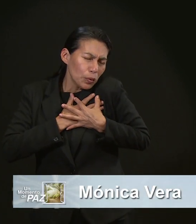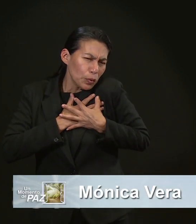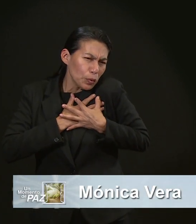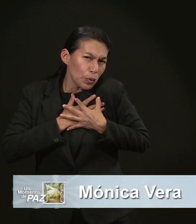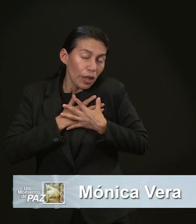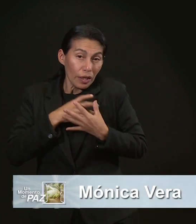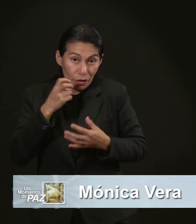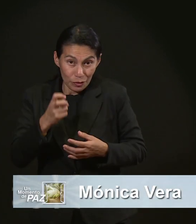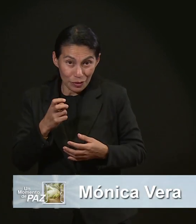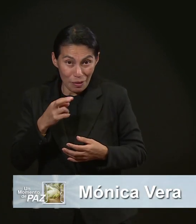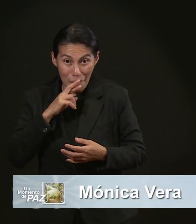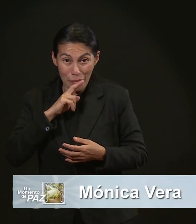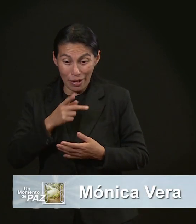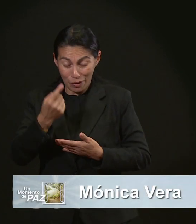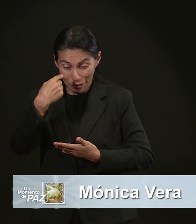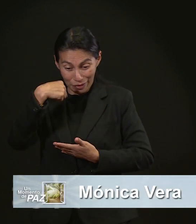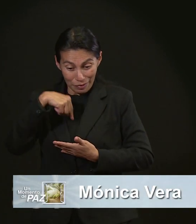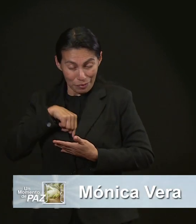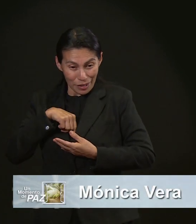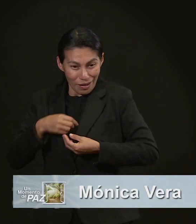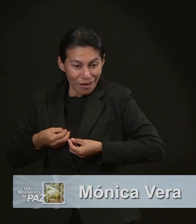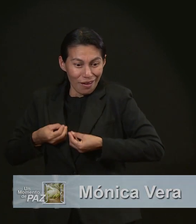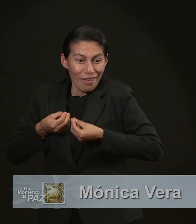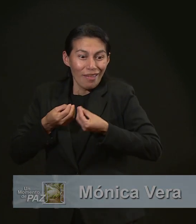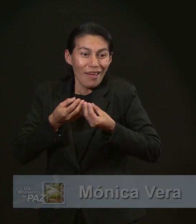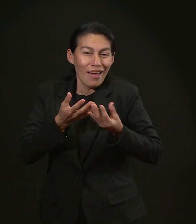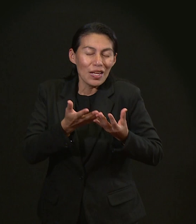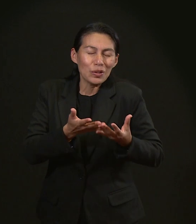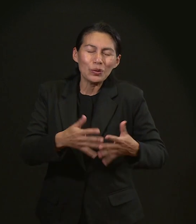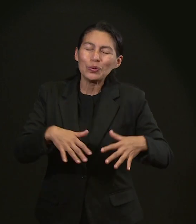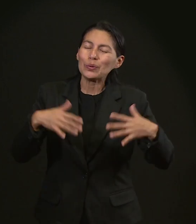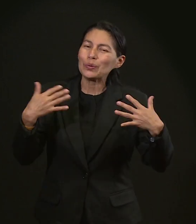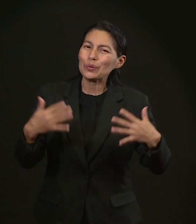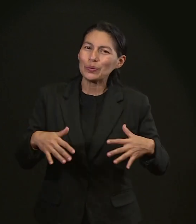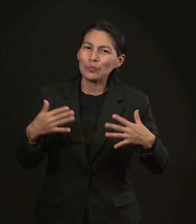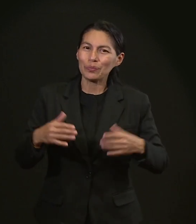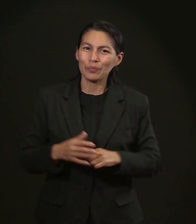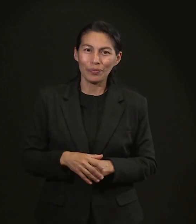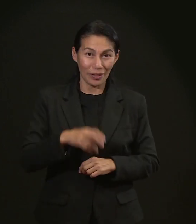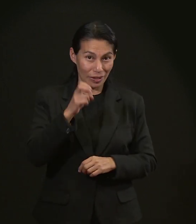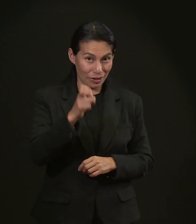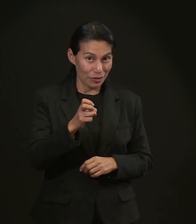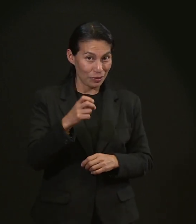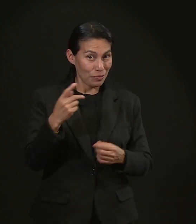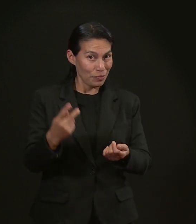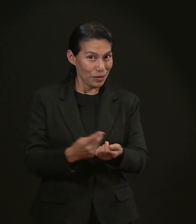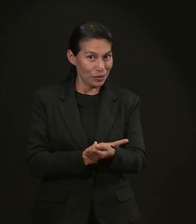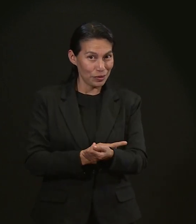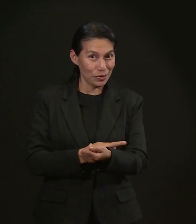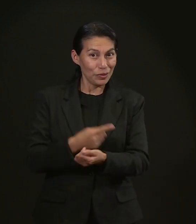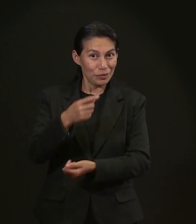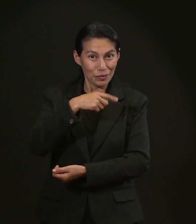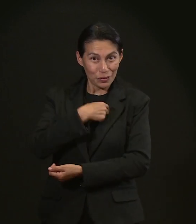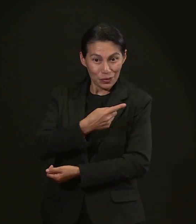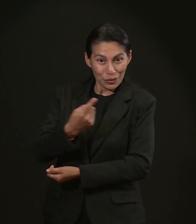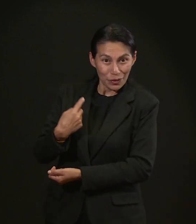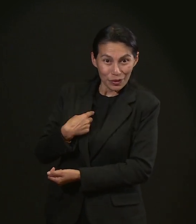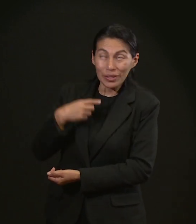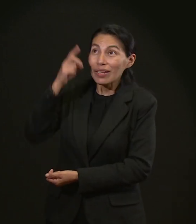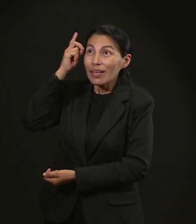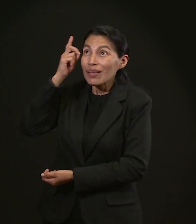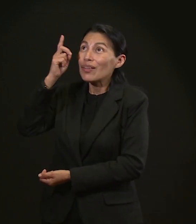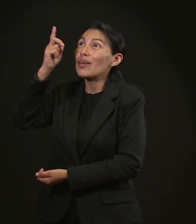amada lo mejor que tenemos y somos eso exactamente pasó con nosotros y